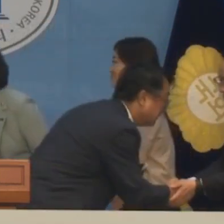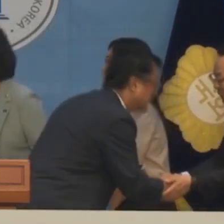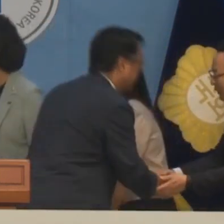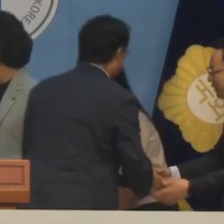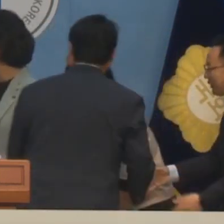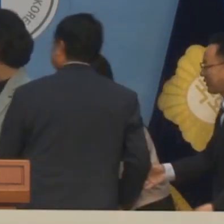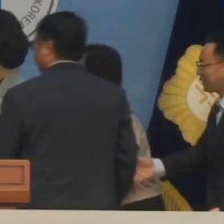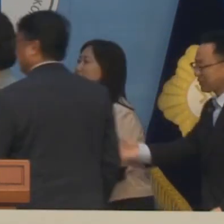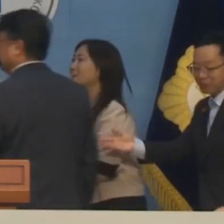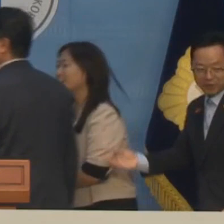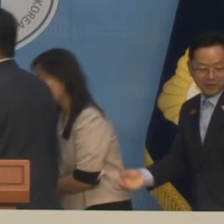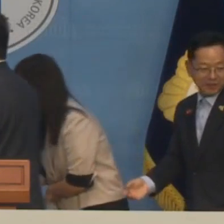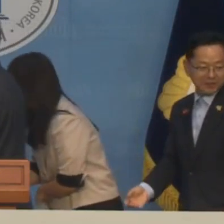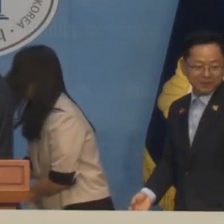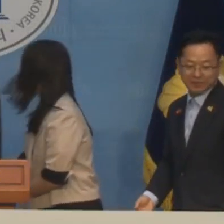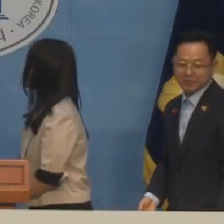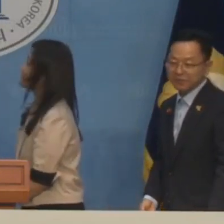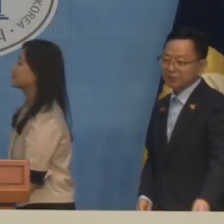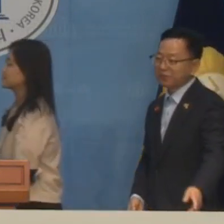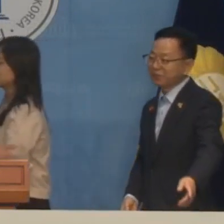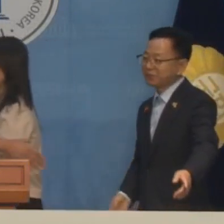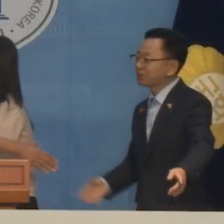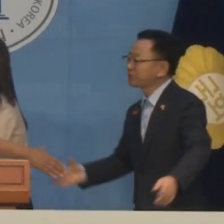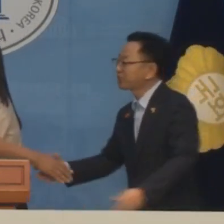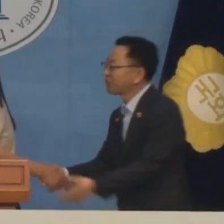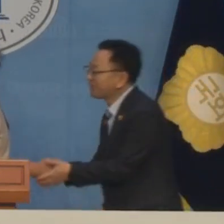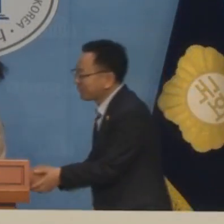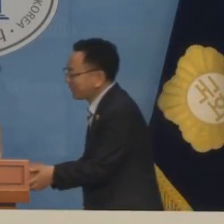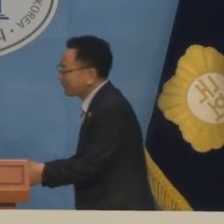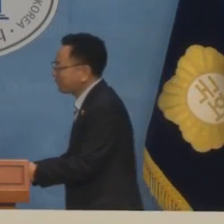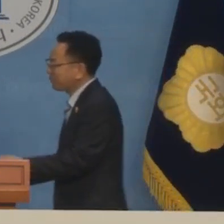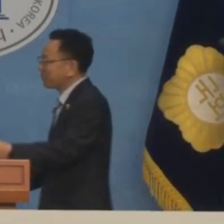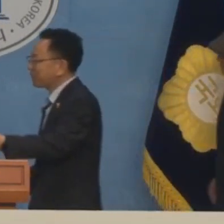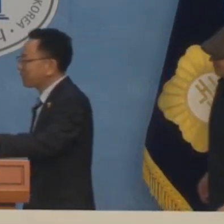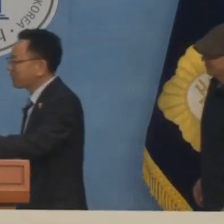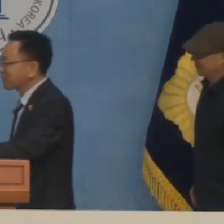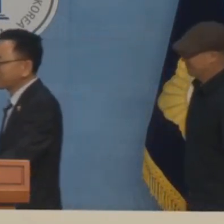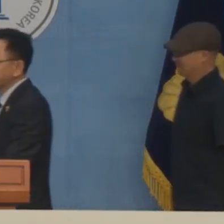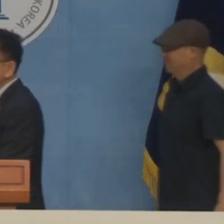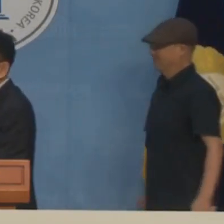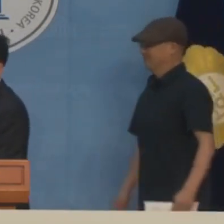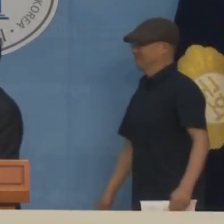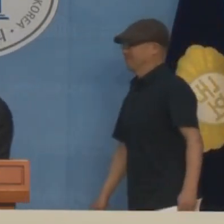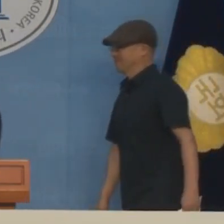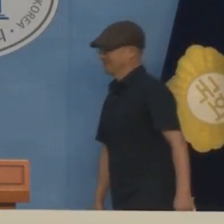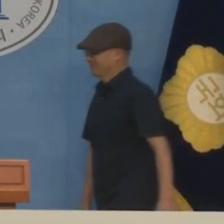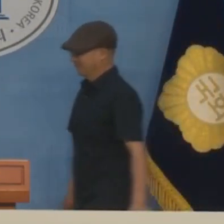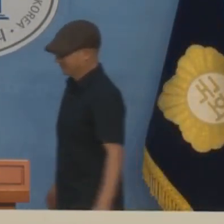감사합니다. 밖에 나가서